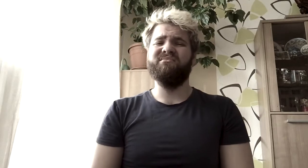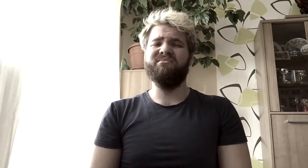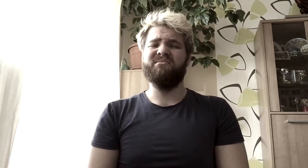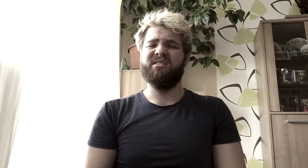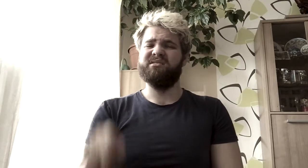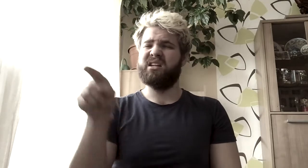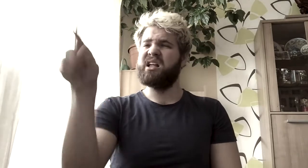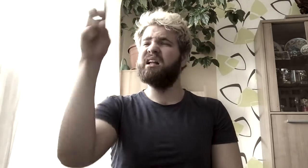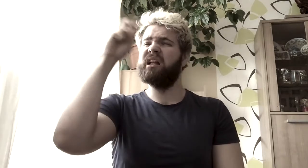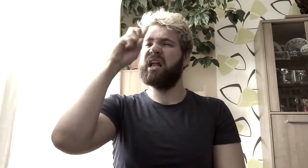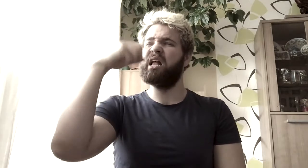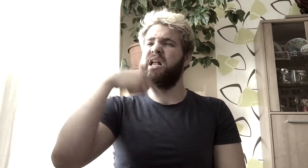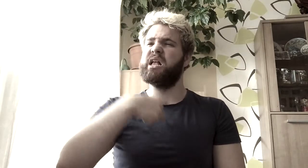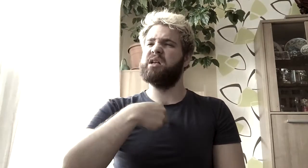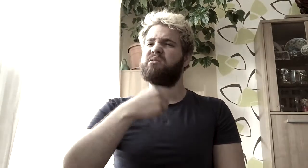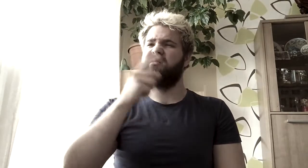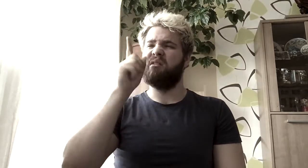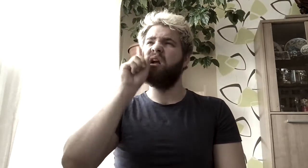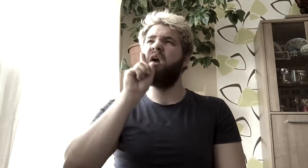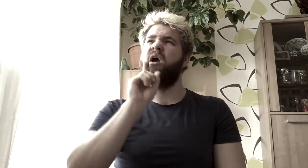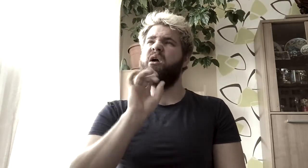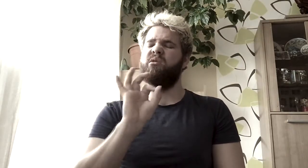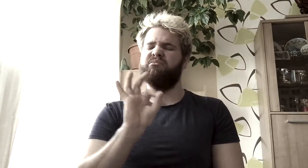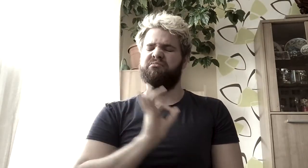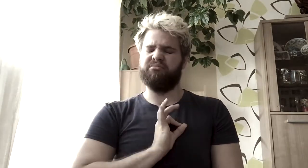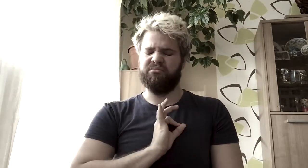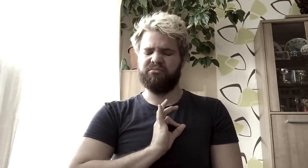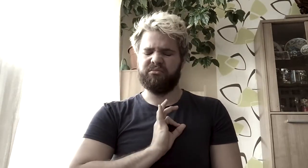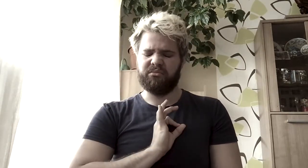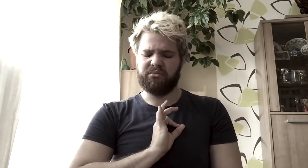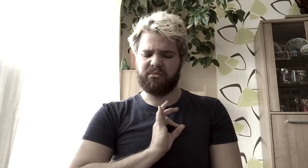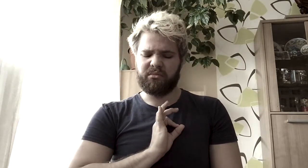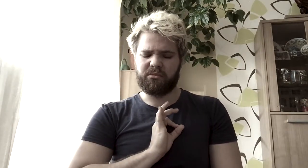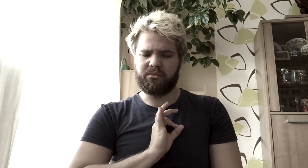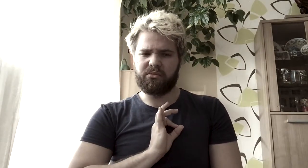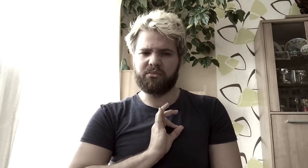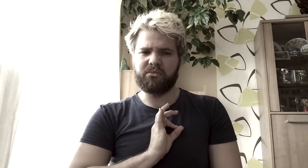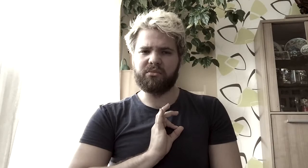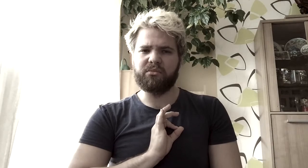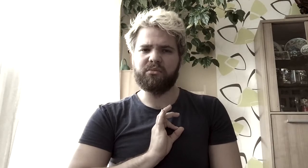Tanrıma doyamadım.